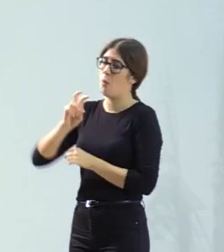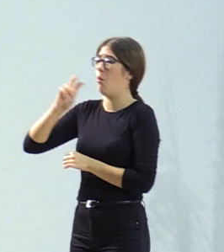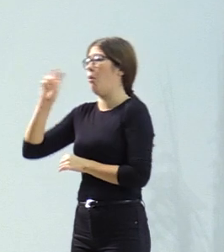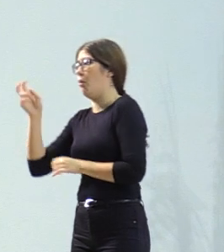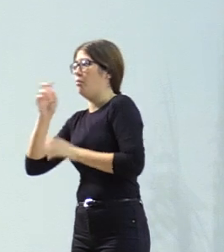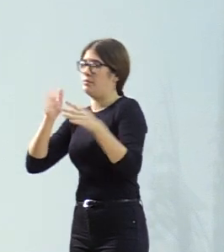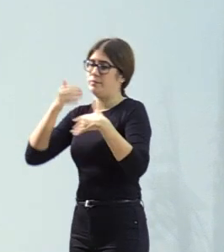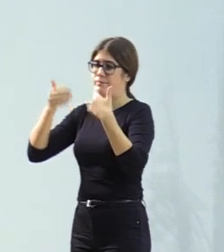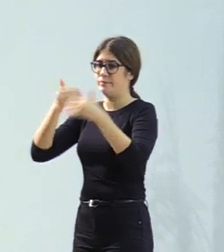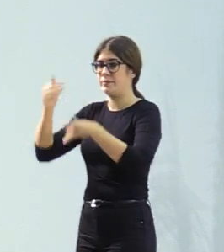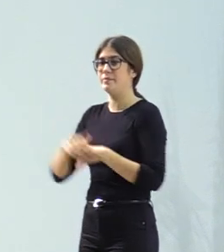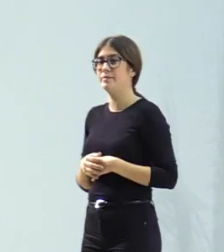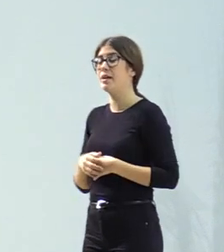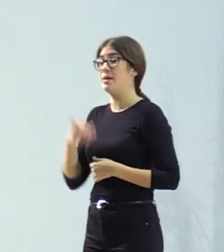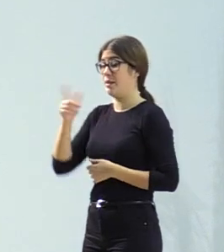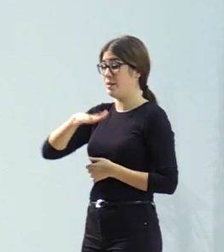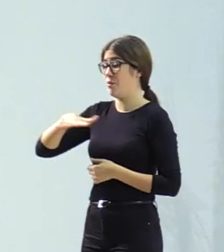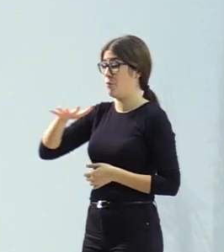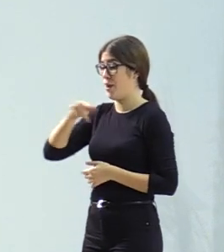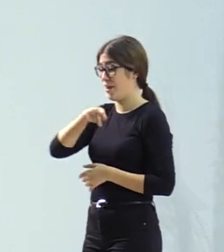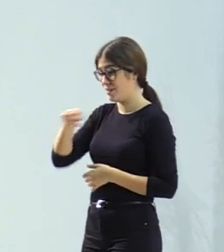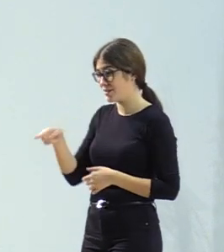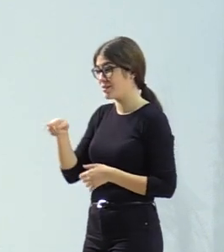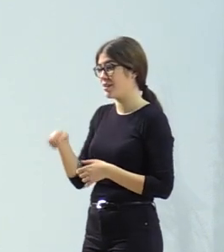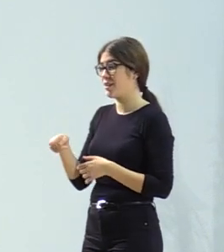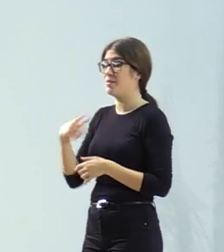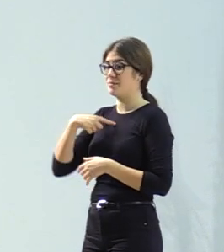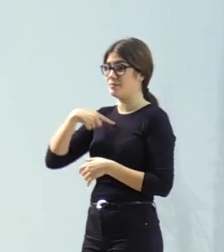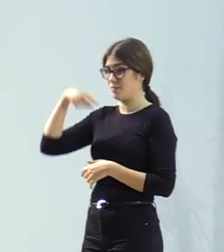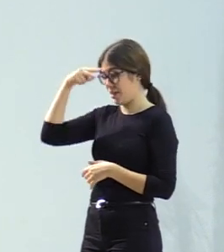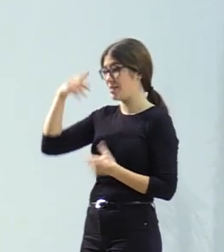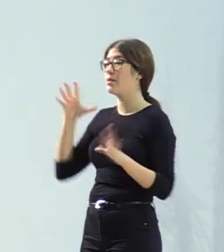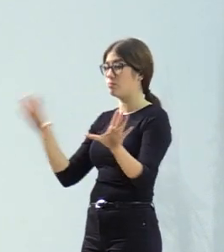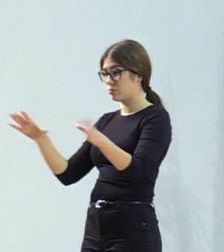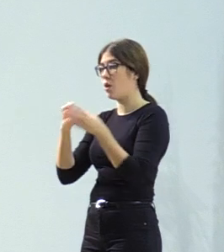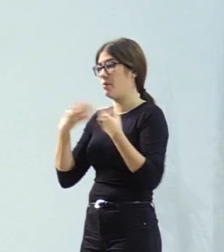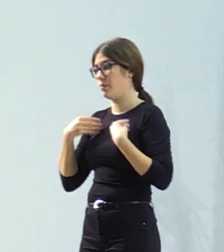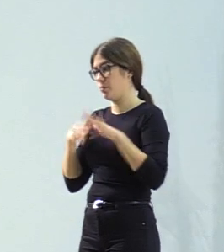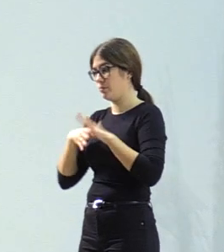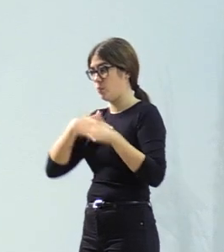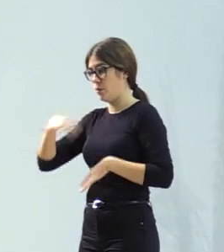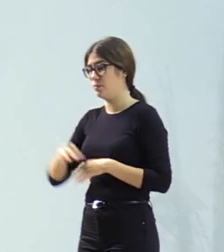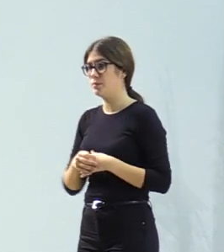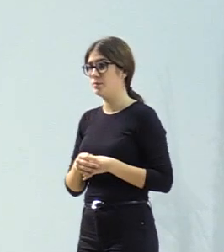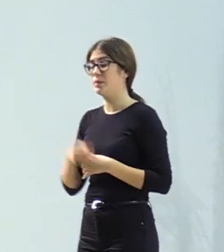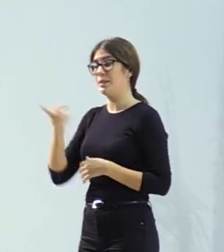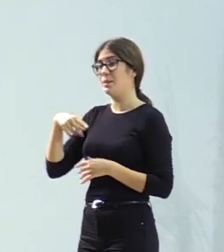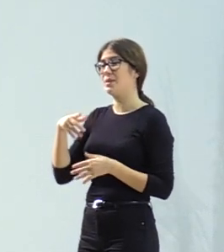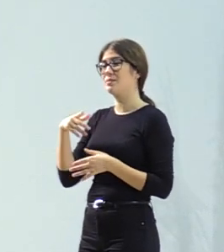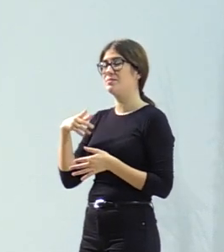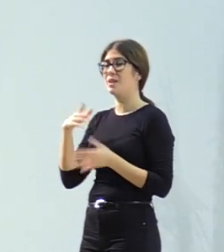no hemos encontrado todavía ese espacio, igual vosotros sí, donde poder construir de manera colectiva. Y me venía a la cabeza un artículo